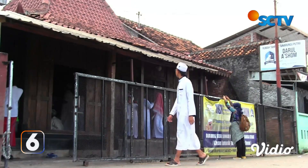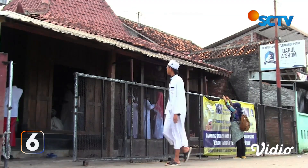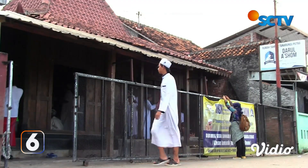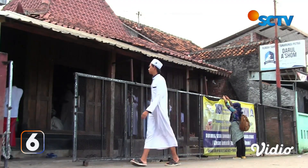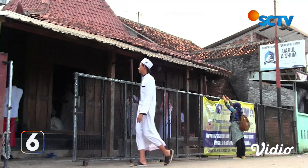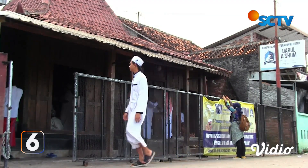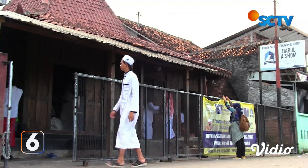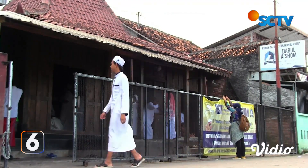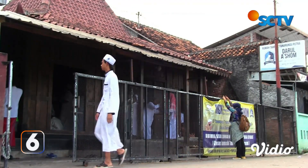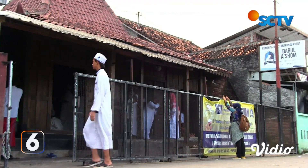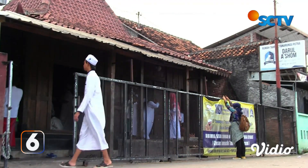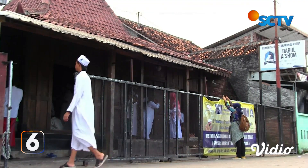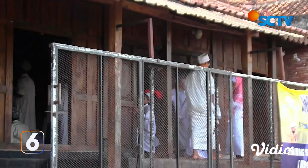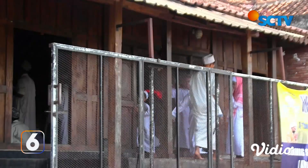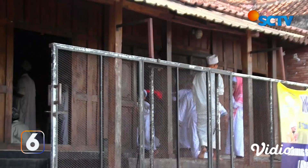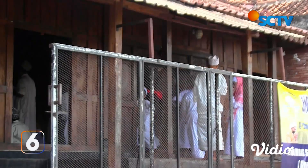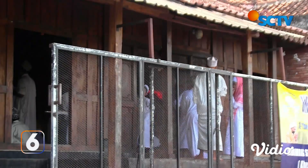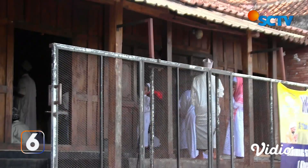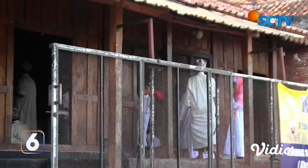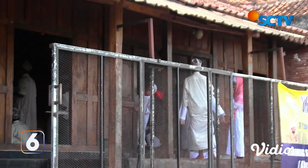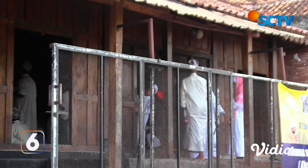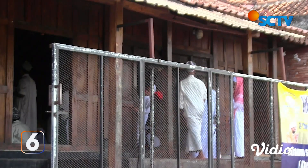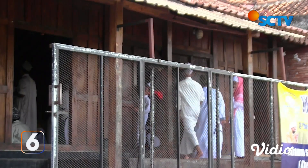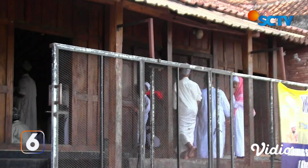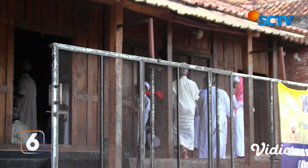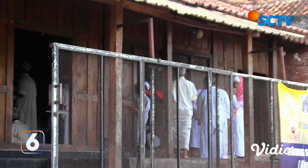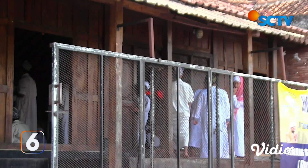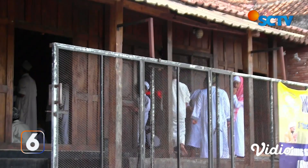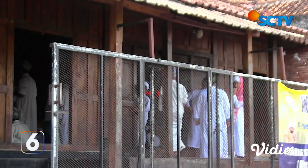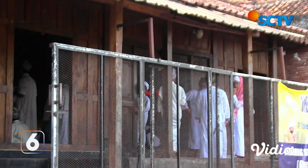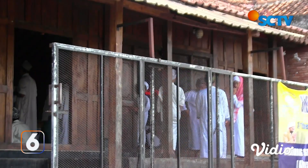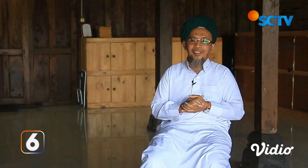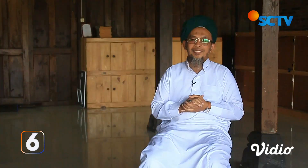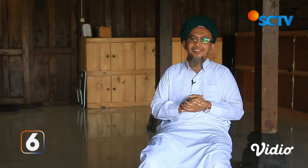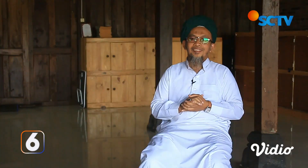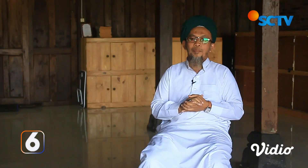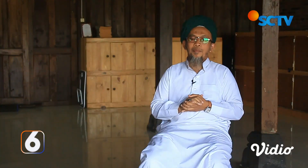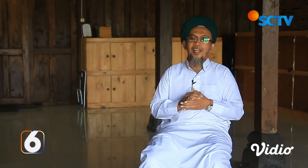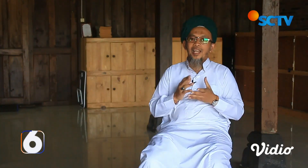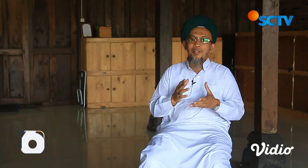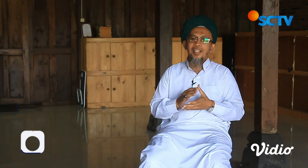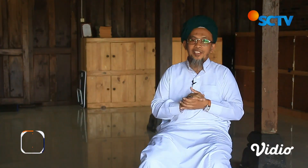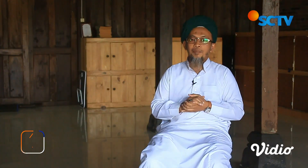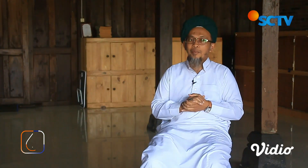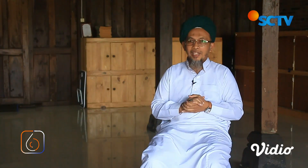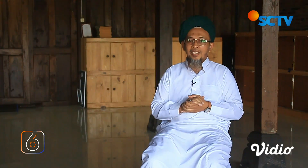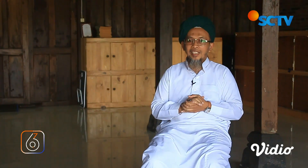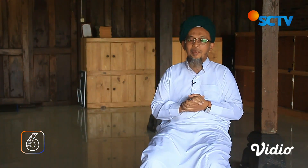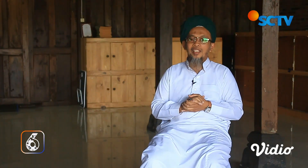mereka belum pernah belajar agama dari ustadz yang bisa isyarat, yang menyampaikan agama dengan isyarat kepada mereka. Sehingga mereka